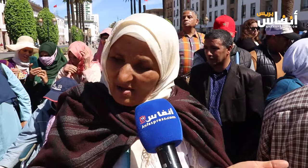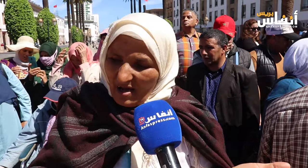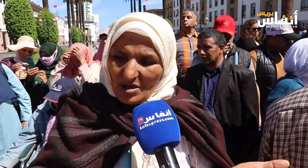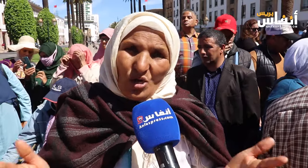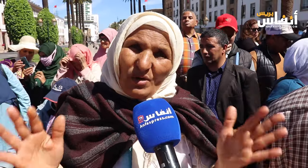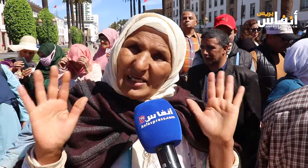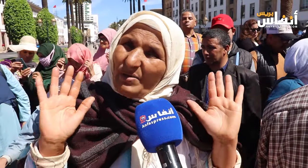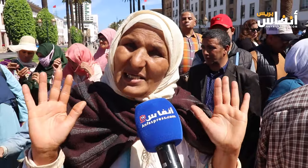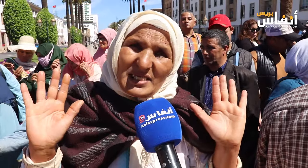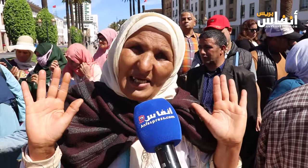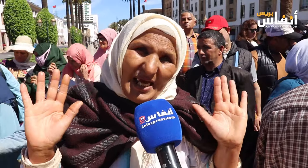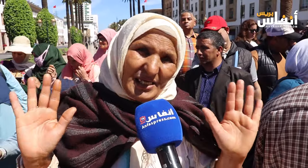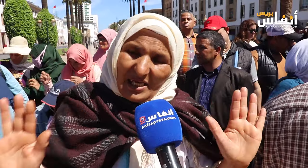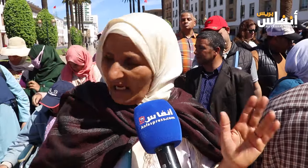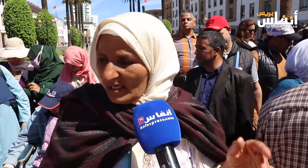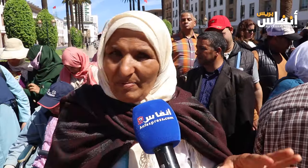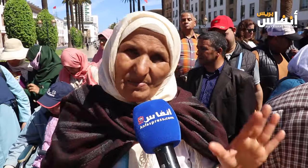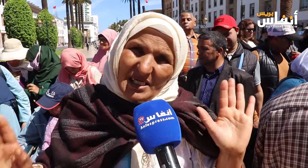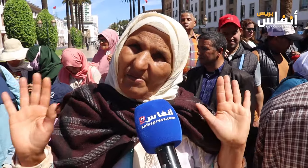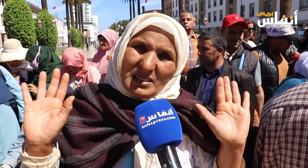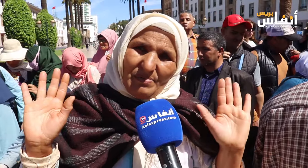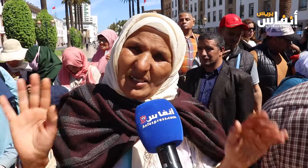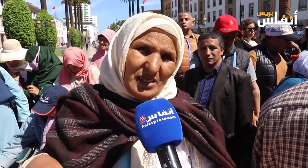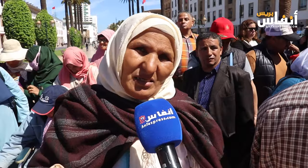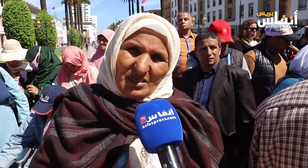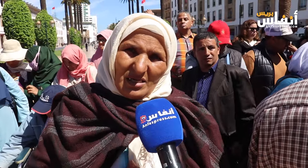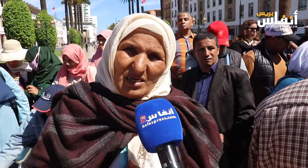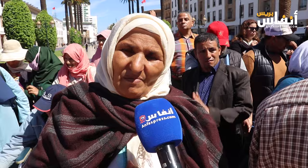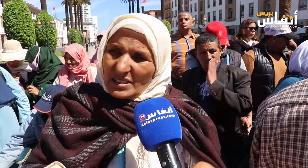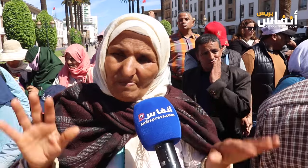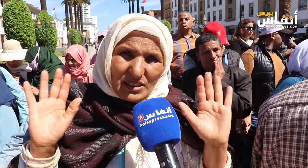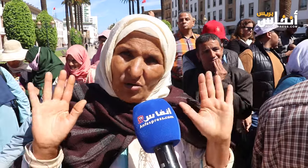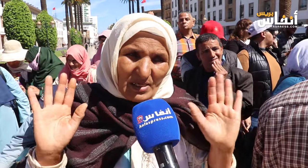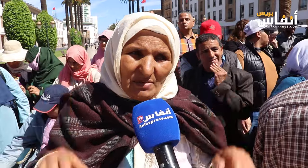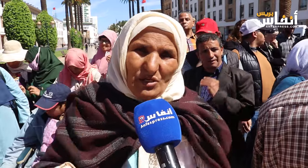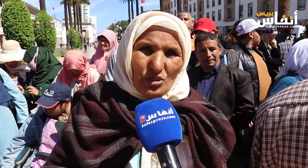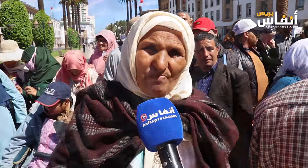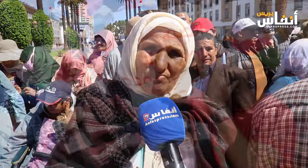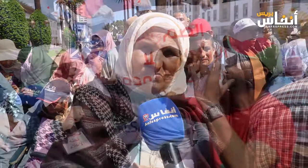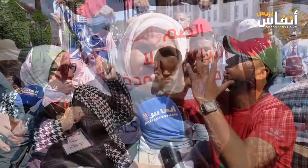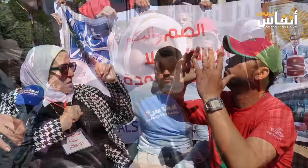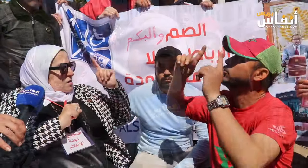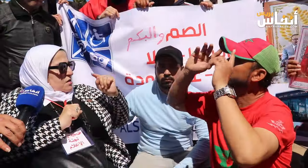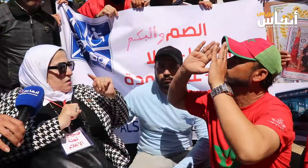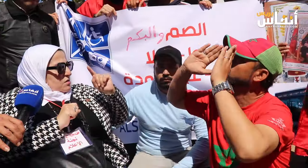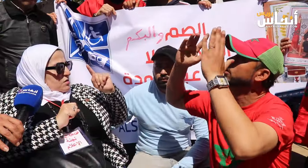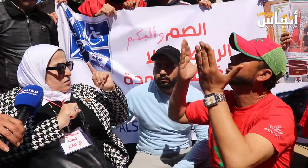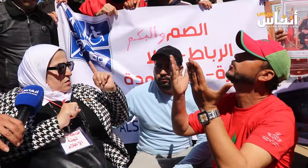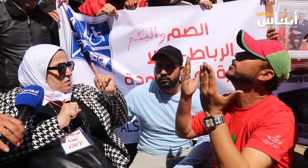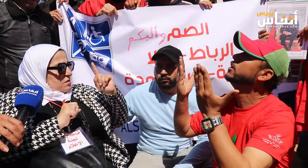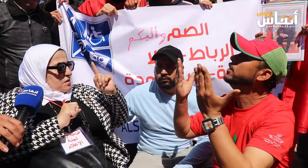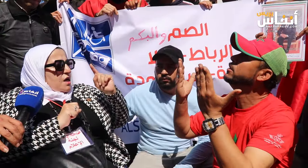انا خدامه ولا اني واحد الساعه على حيدت، انا راه غتبقى مسكينه، ما تصيب لي ما تصيب ما تاكل ما تصيب ما تشرب.